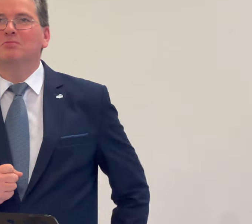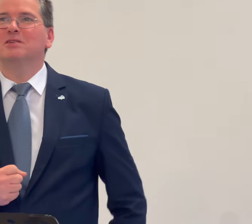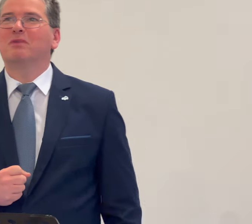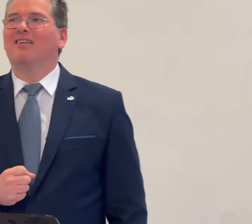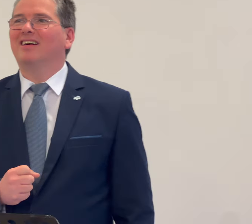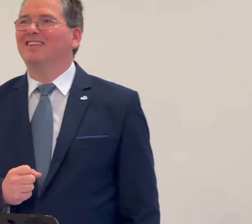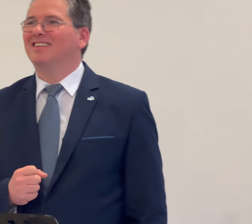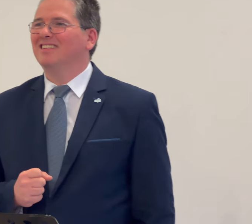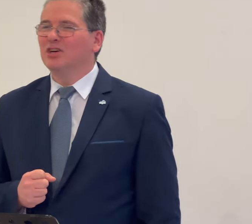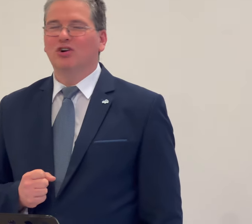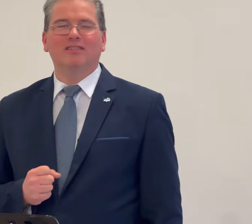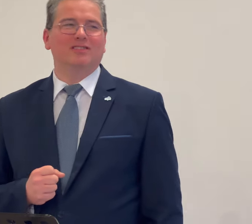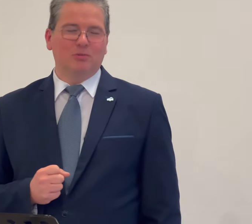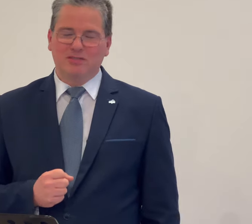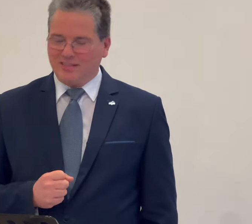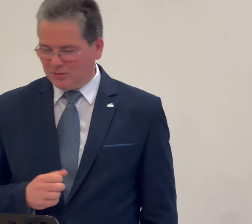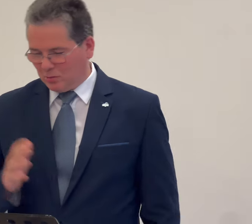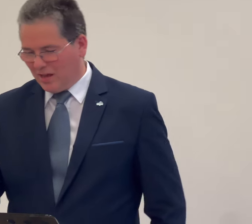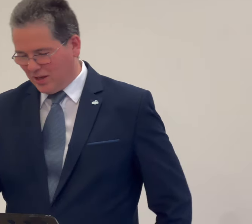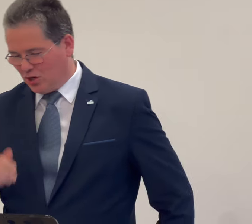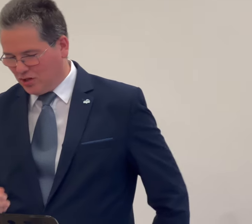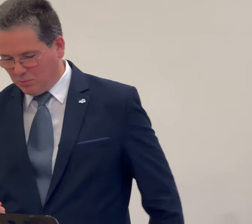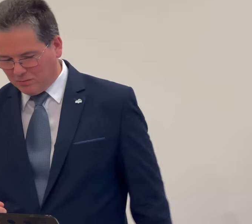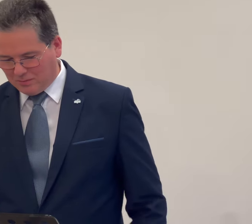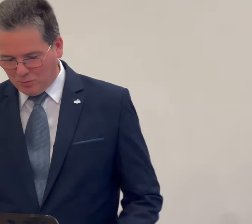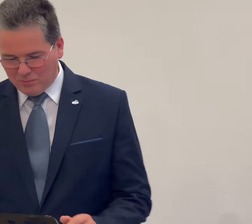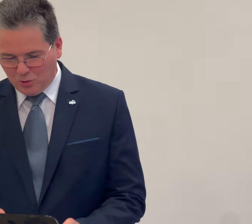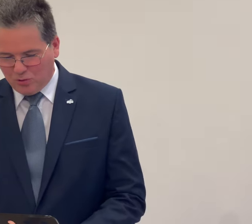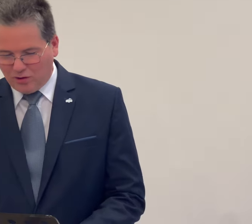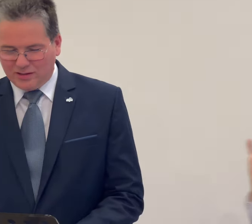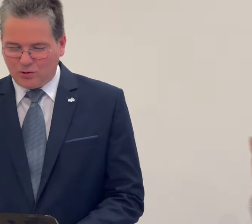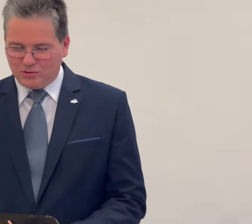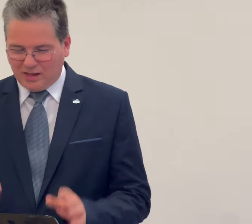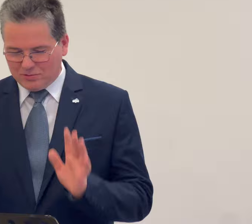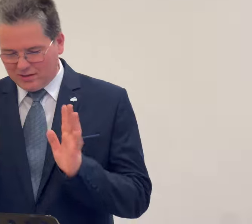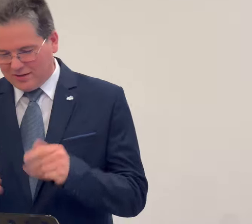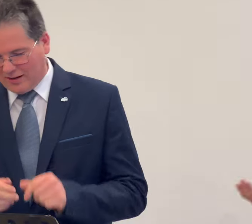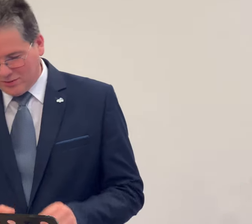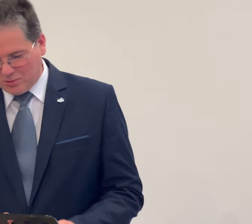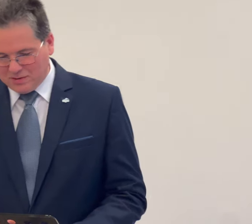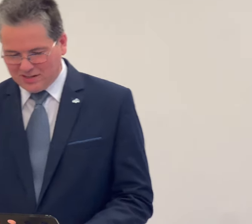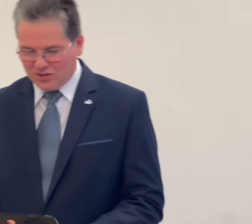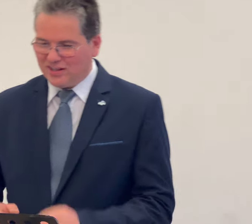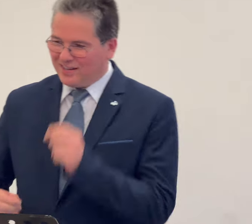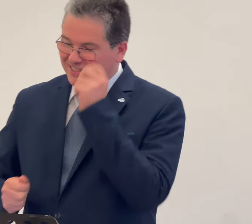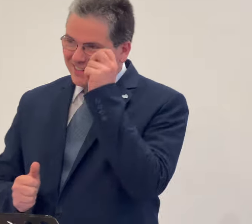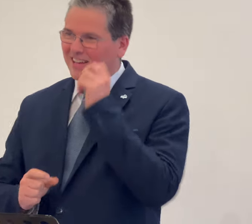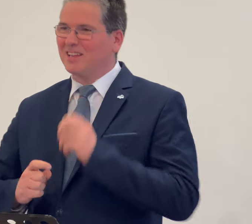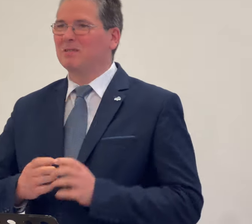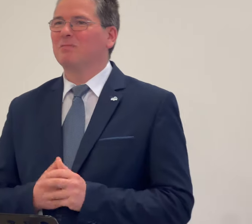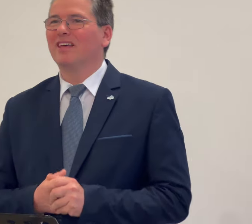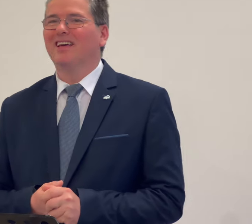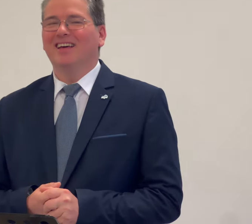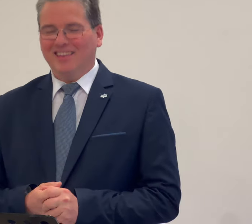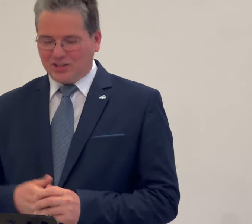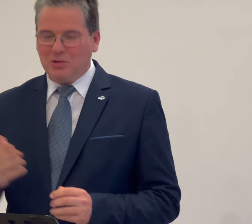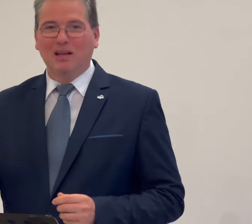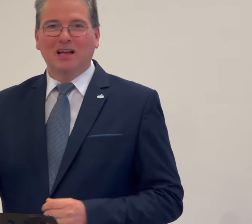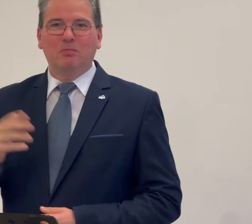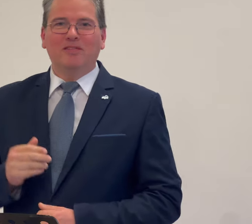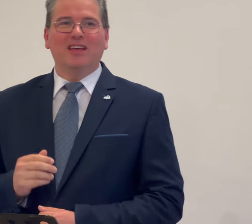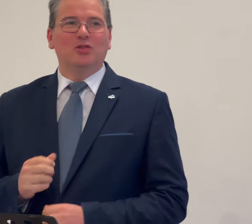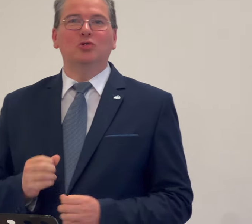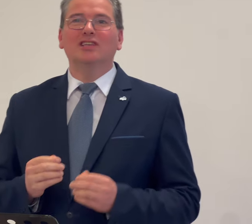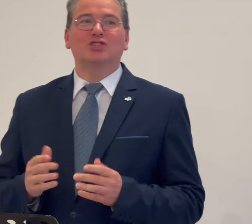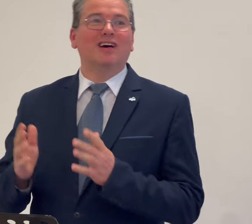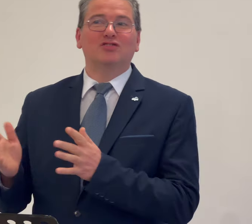jsem na to připraven. Nikdo? Dobře, tak to mě těší, že potom za mnou nebudou chodit a to už nám říká, to už jsme slyšeli, to je tak nám. Takže jenom